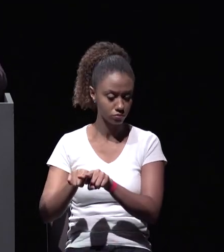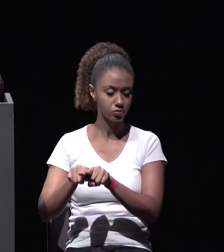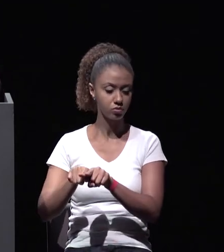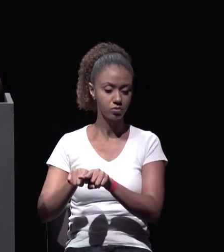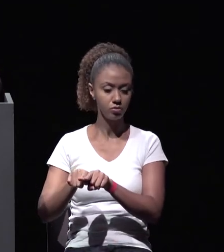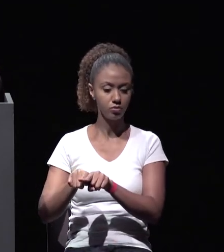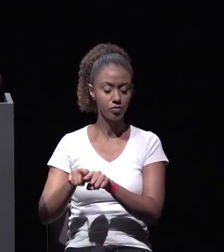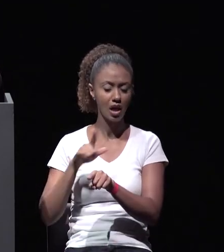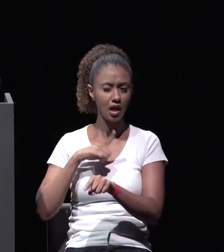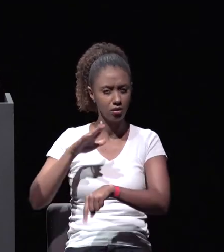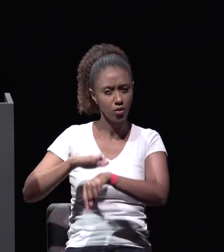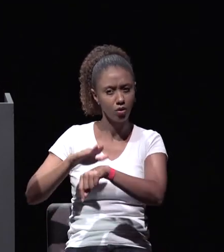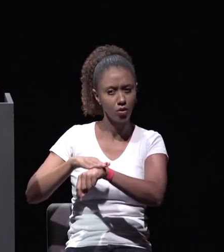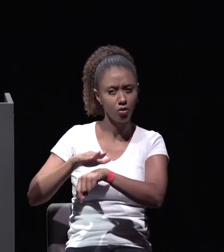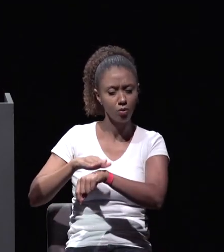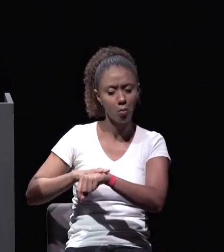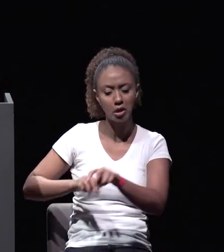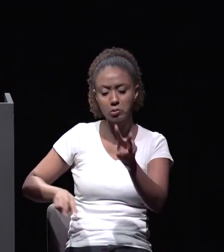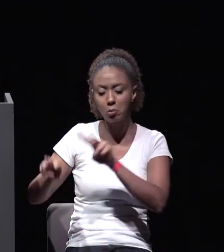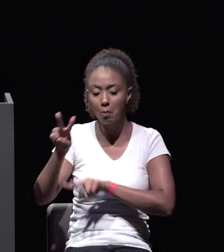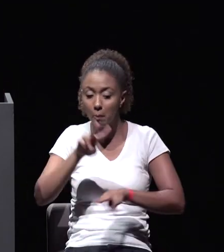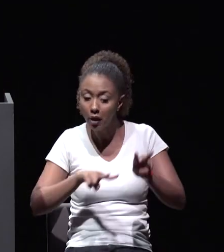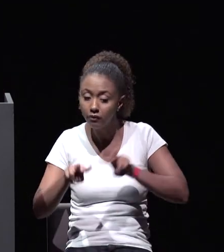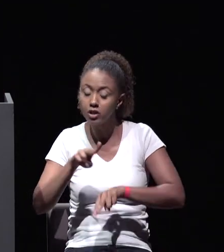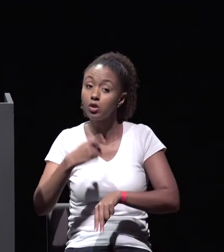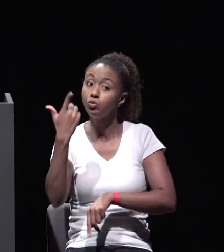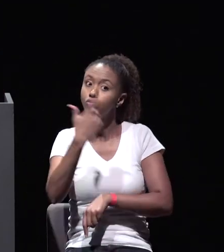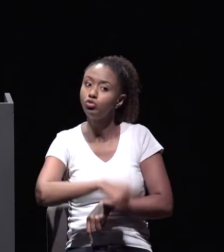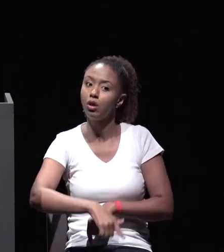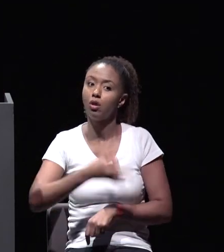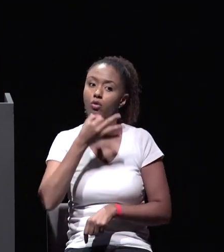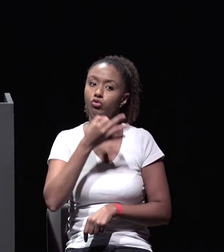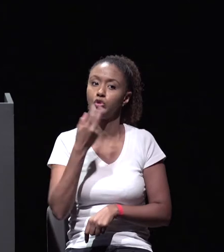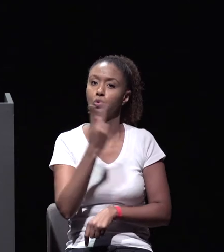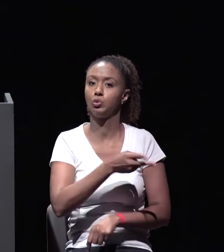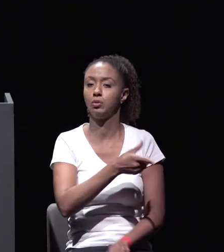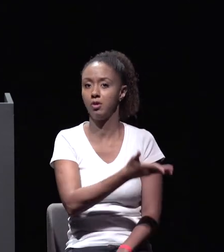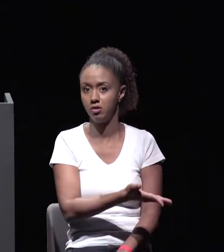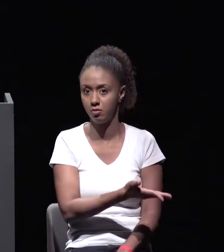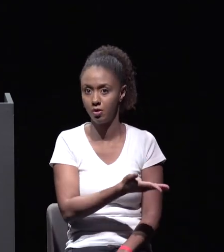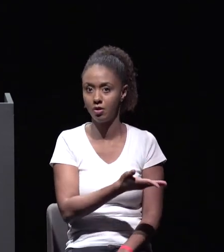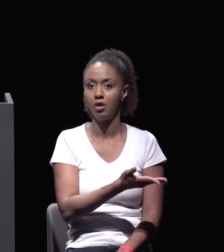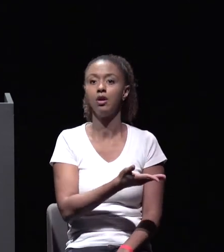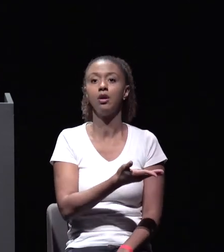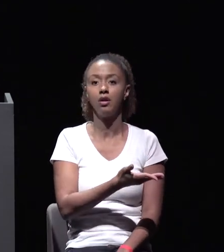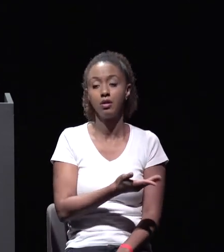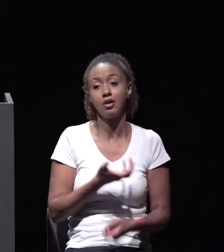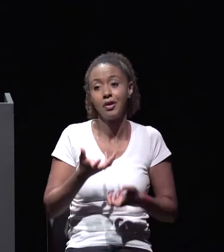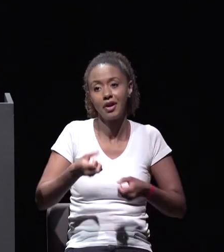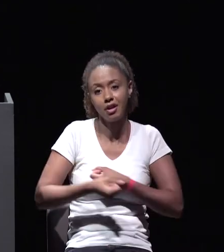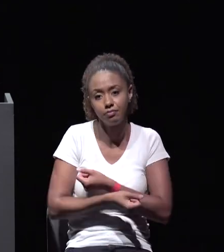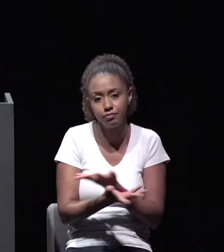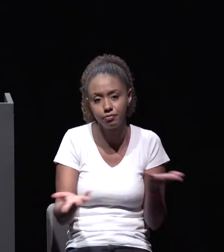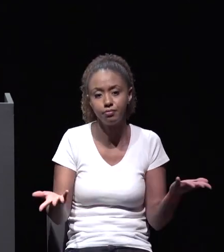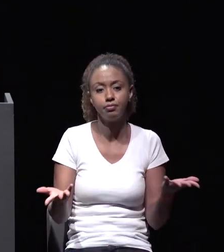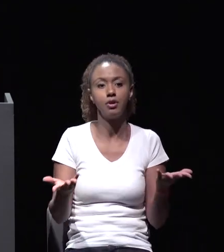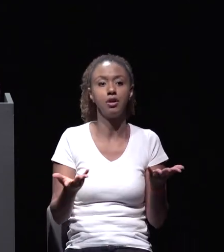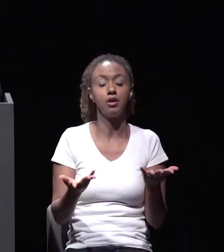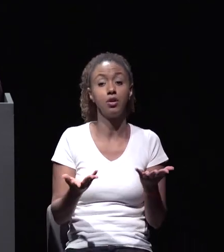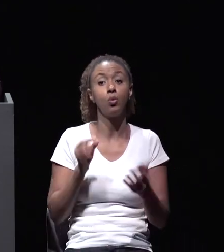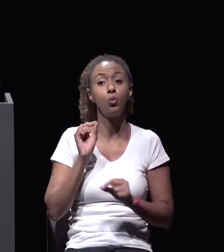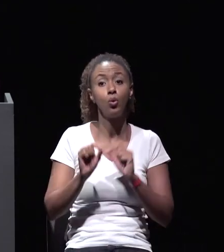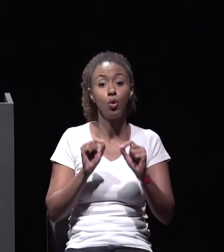andamento uma revisão também desse tipo de discurso não queria nem fim de socializar com vocês que essa essas pesquisas estão